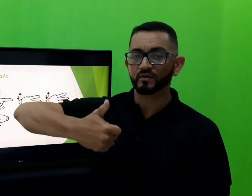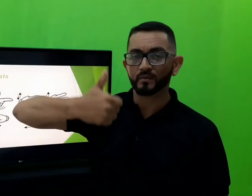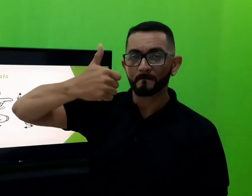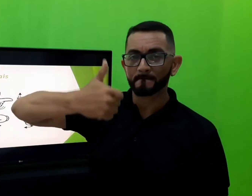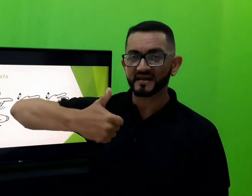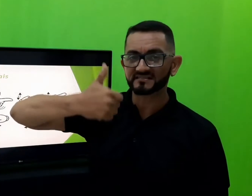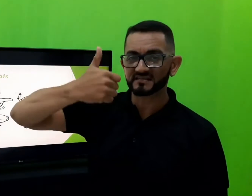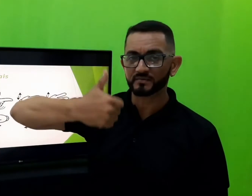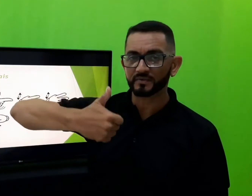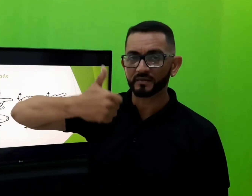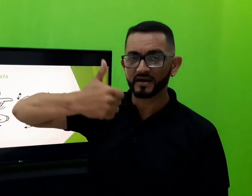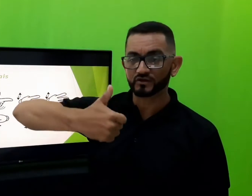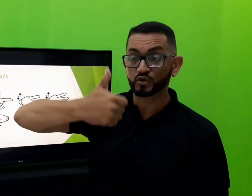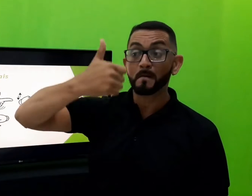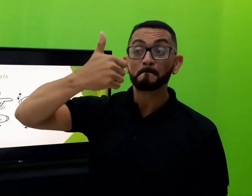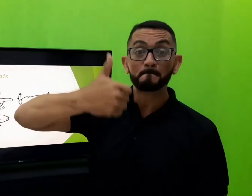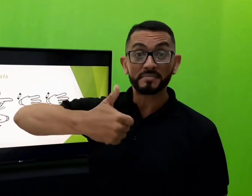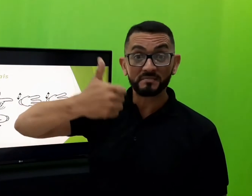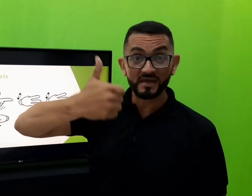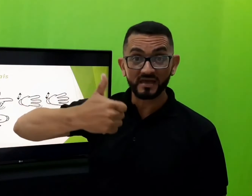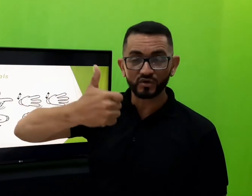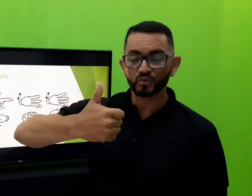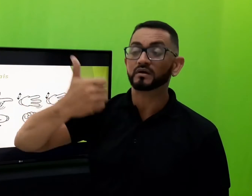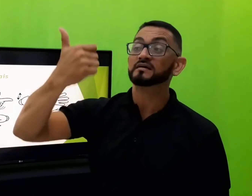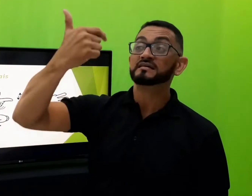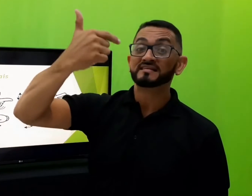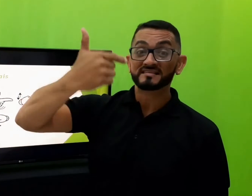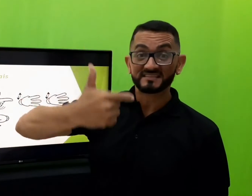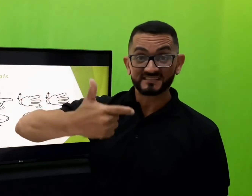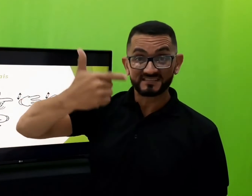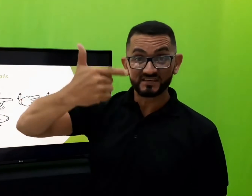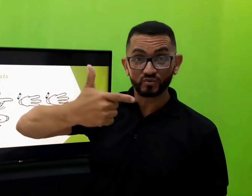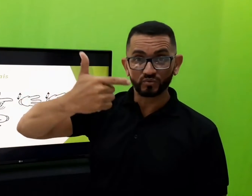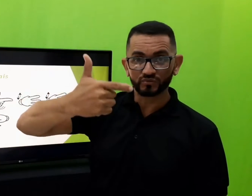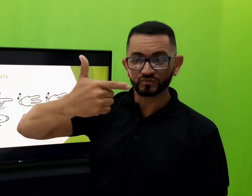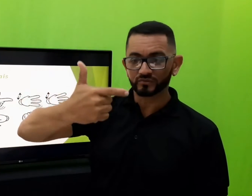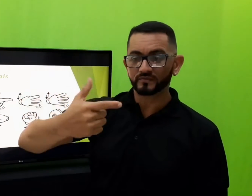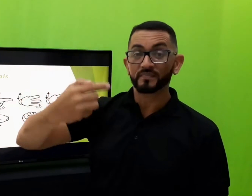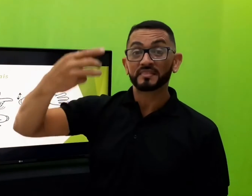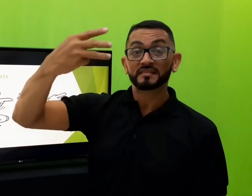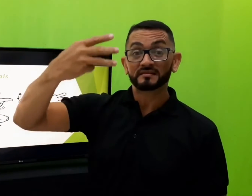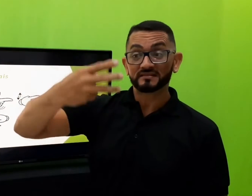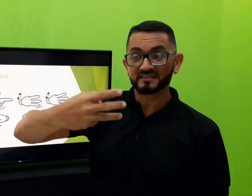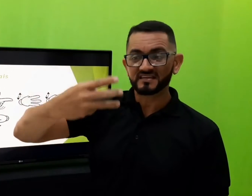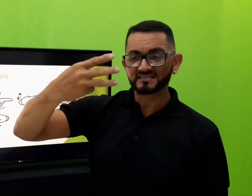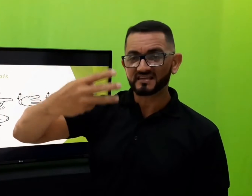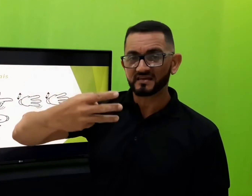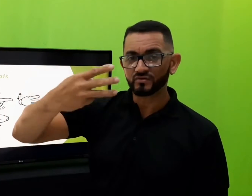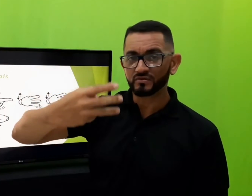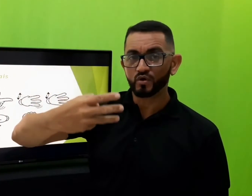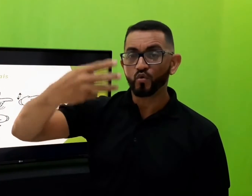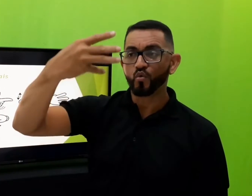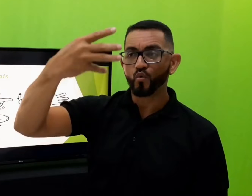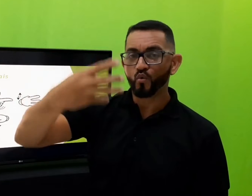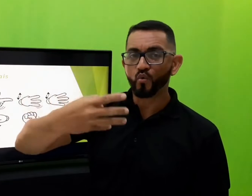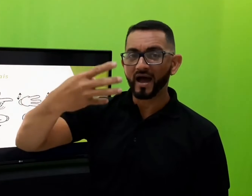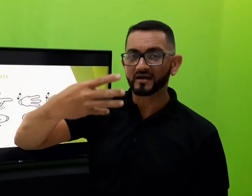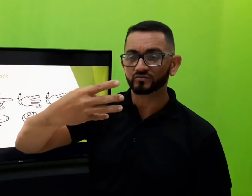configuração, para cima, para baixo. Primeiro, segundo, terceiro, quarto,